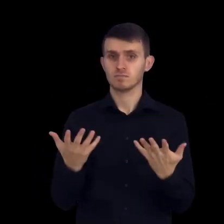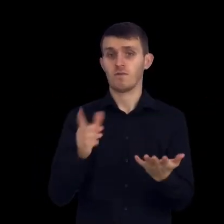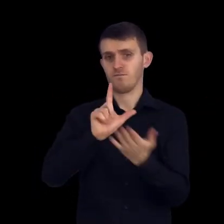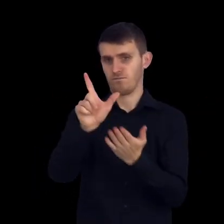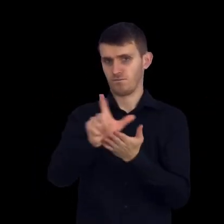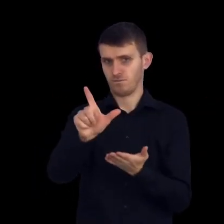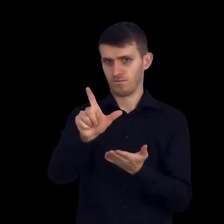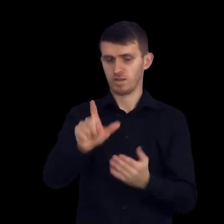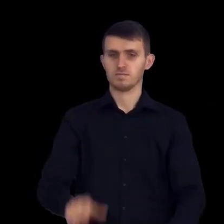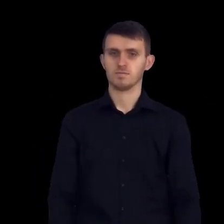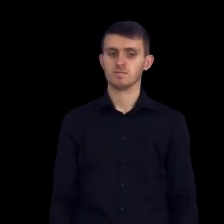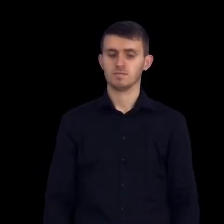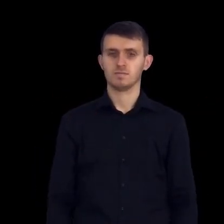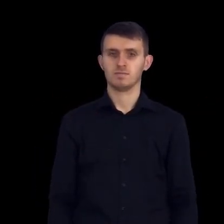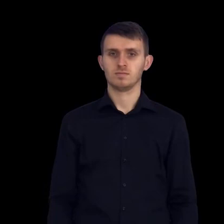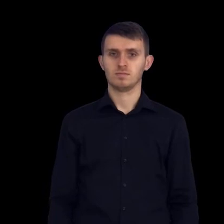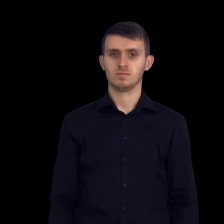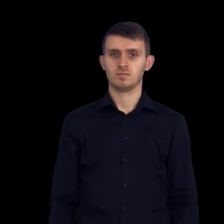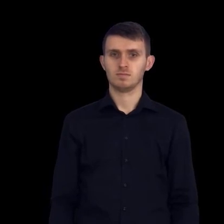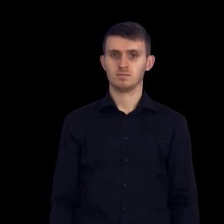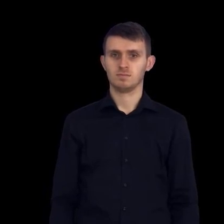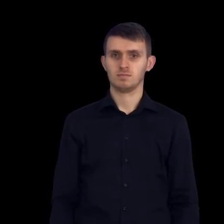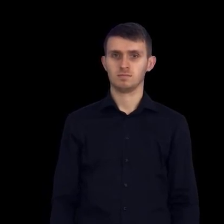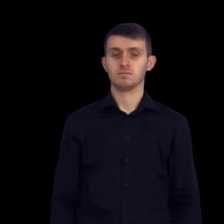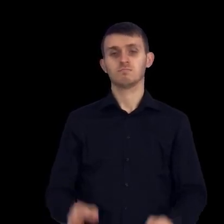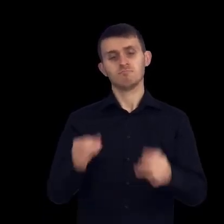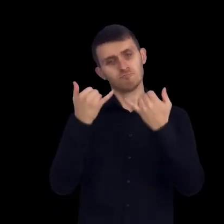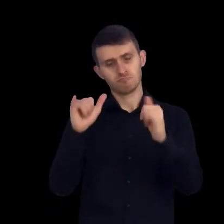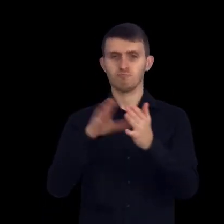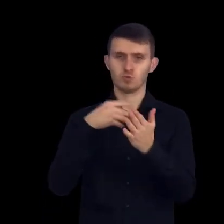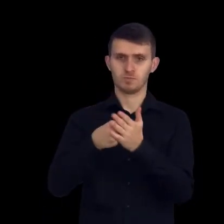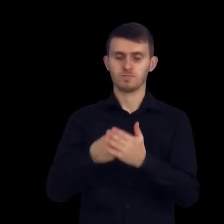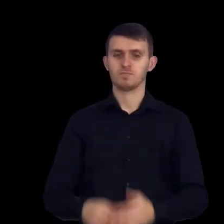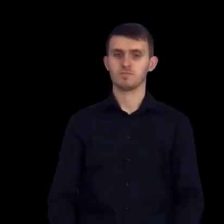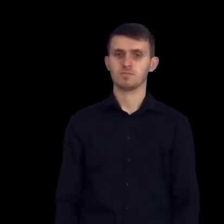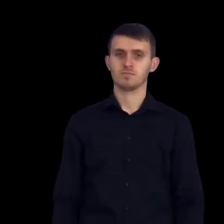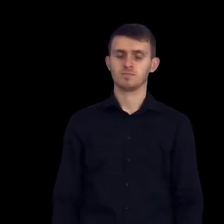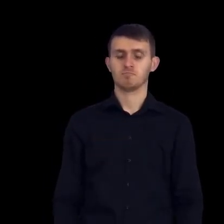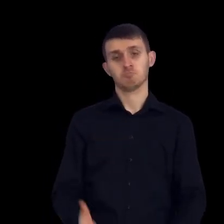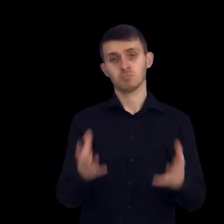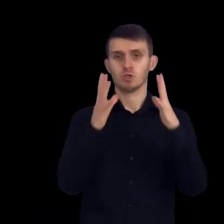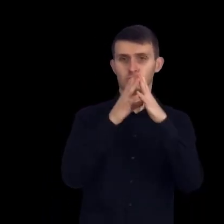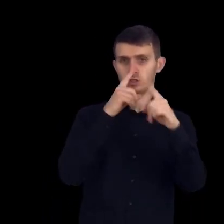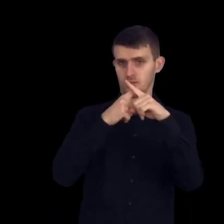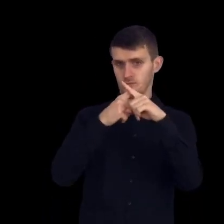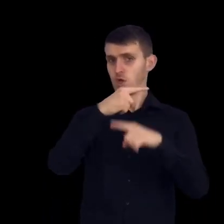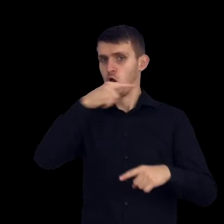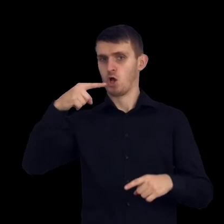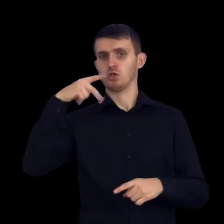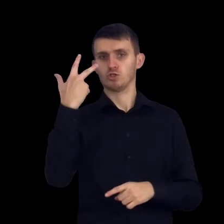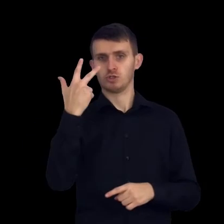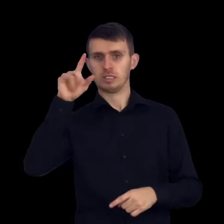otrzymujemy 5 dodać 7 co się równa się 12 weźmy inne wrażenie na przykład